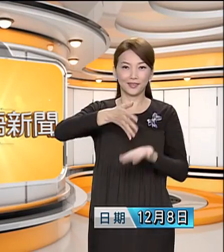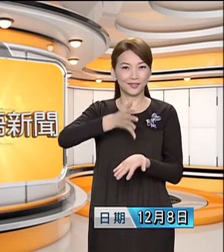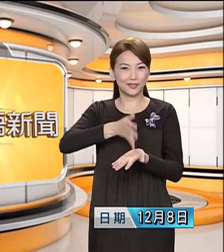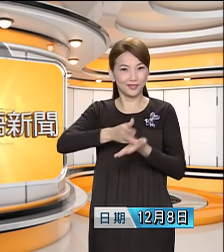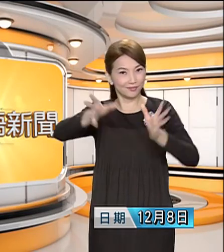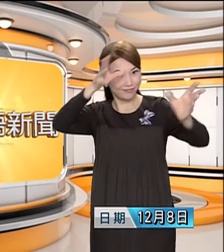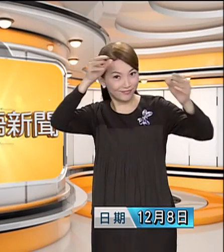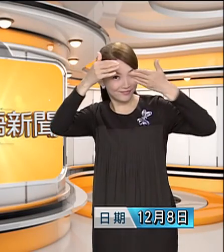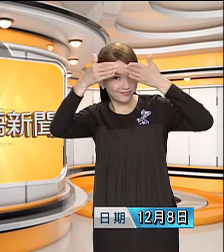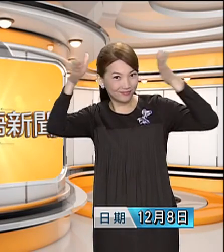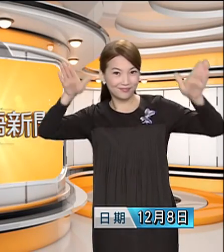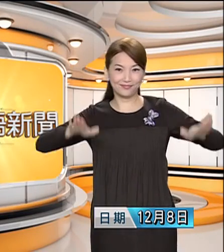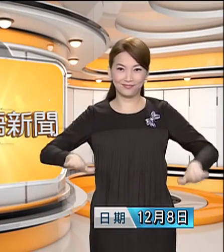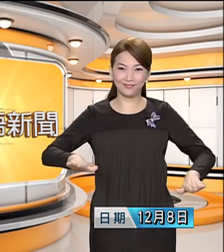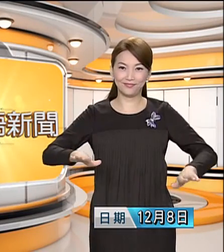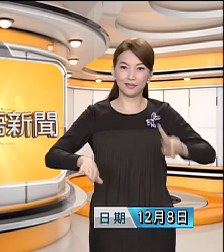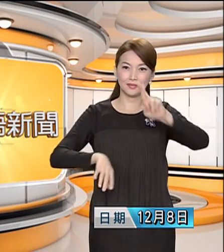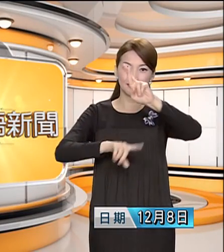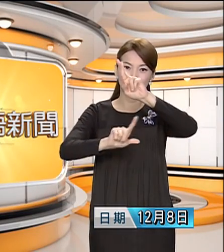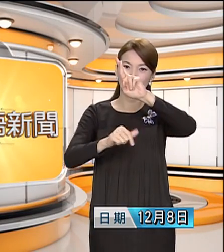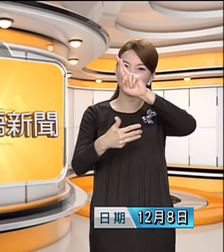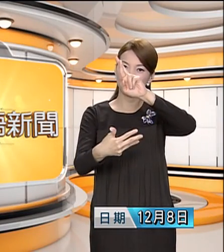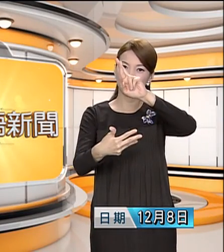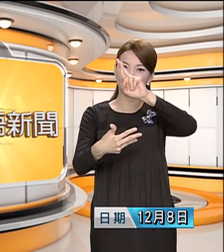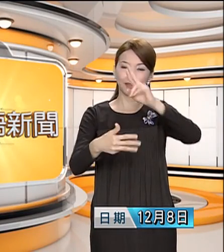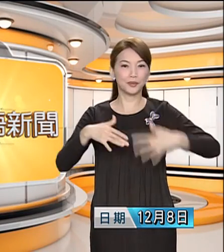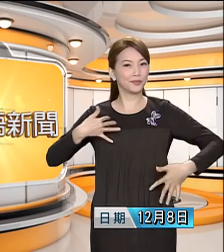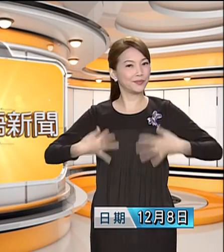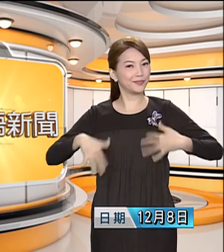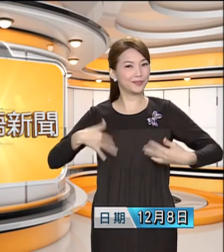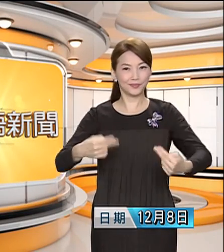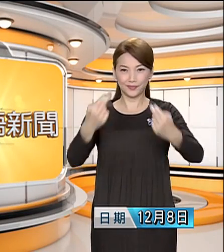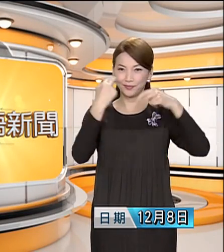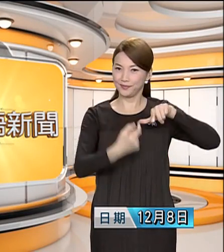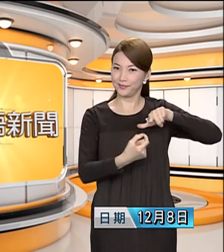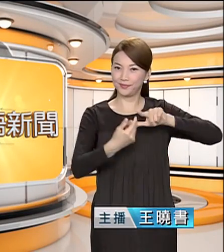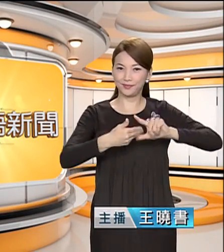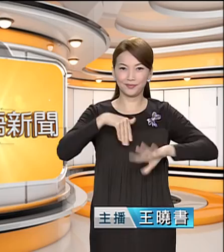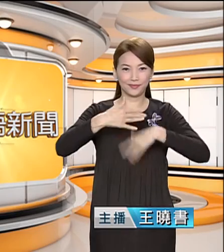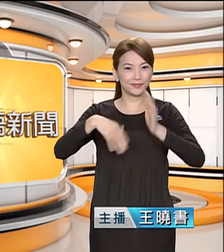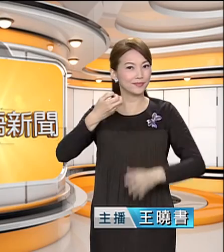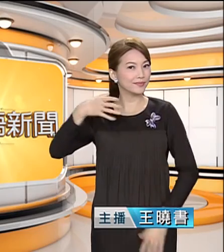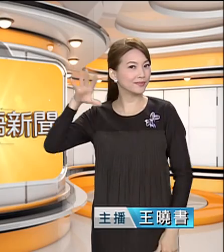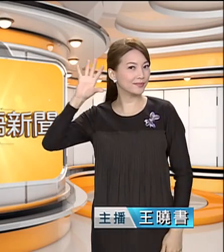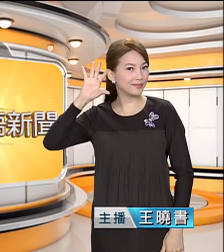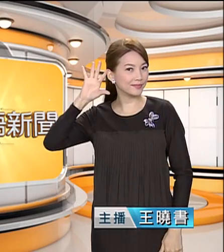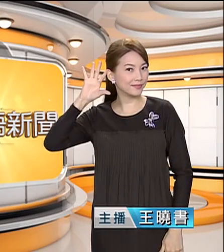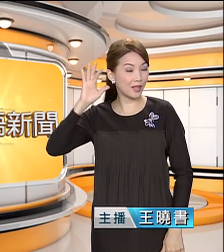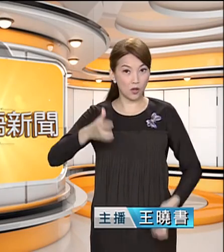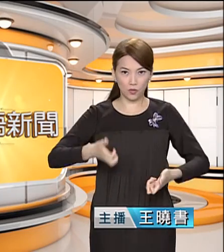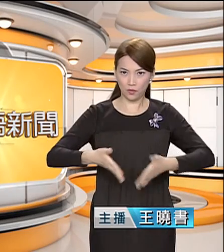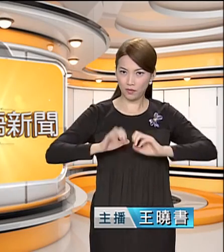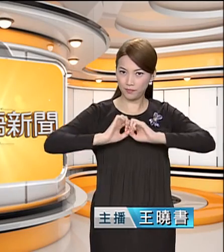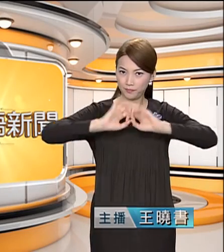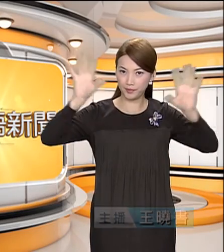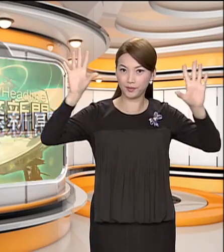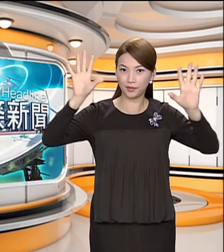看新闻，开视野，欢迎收看今天12月8号的公视手语新闻。头条新闻来看